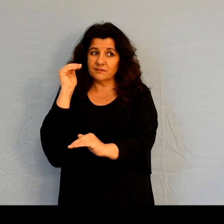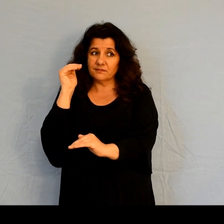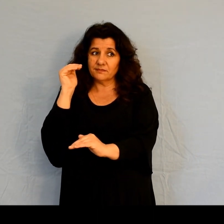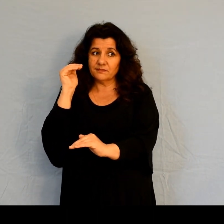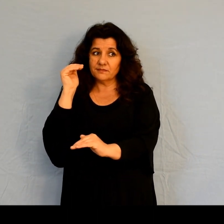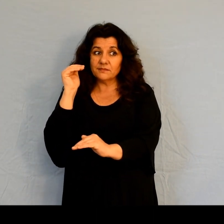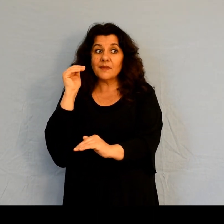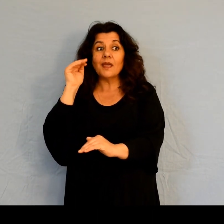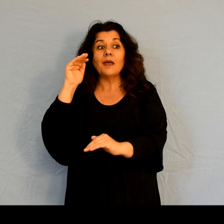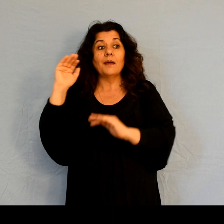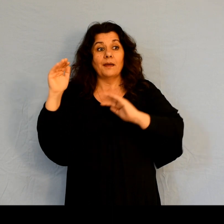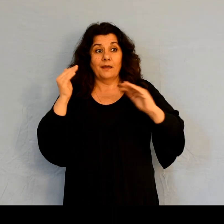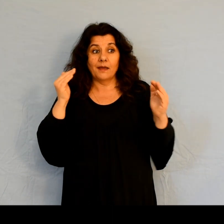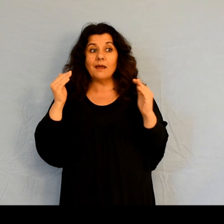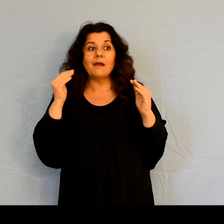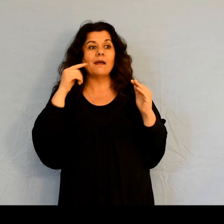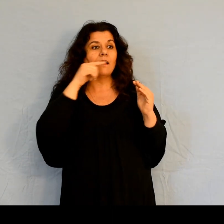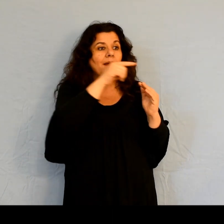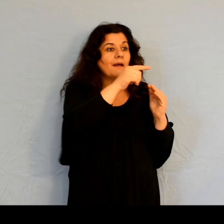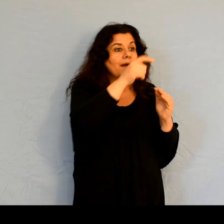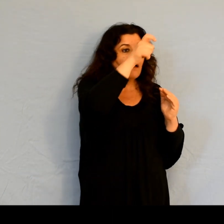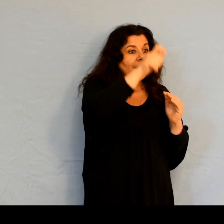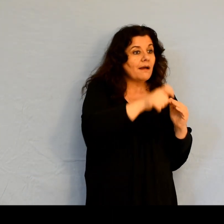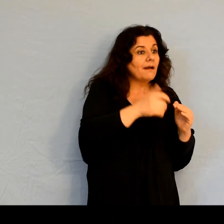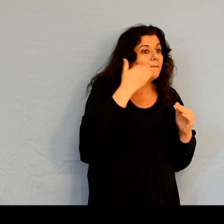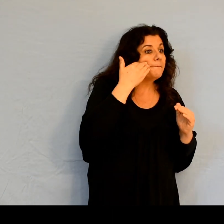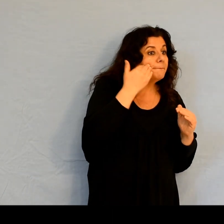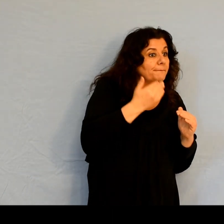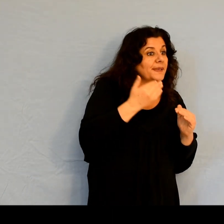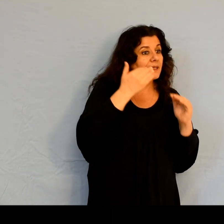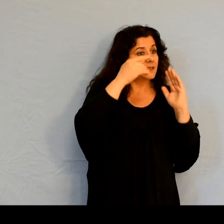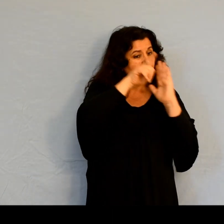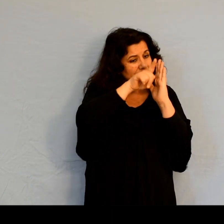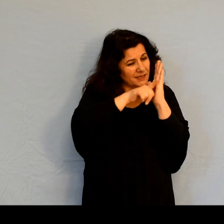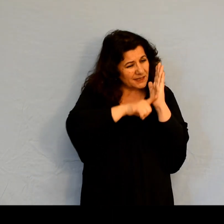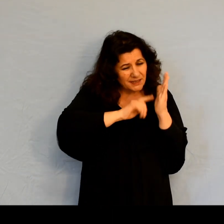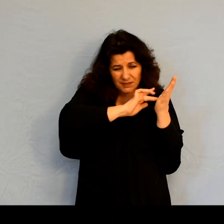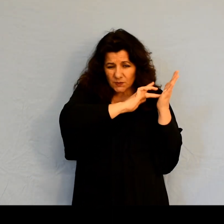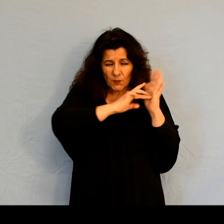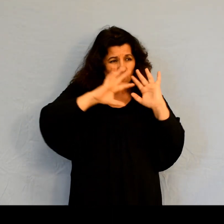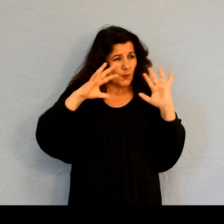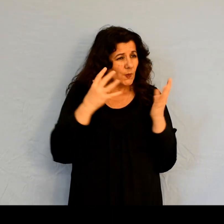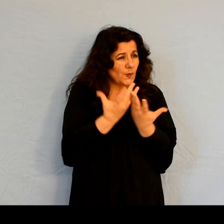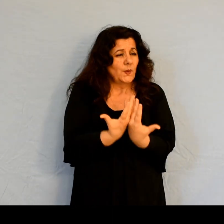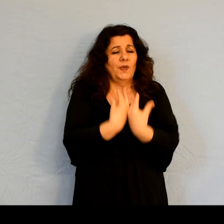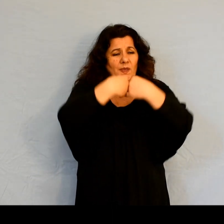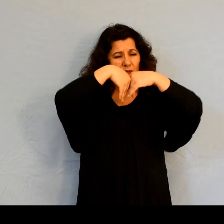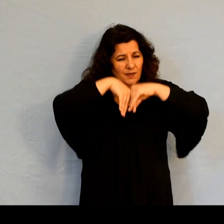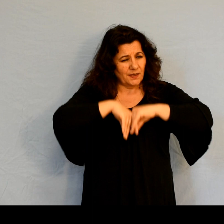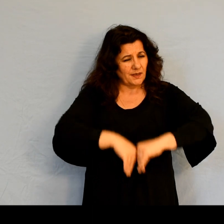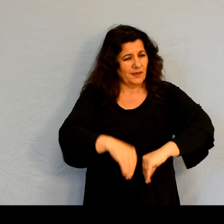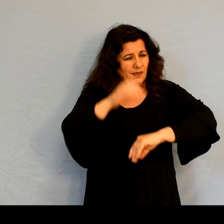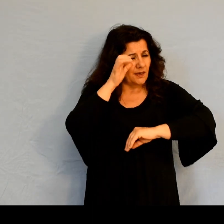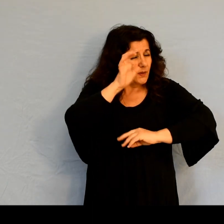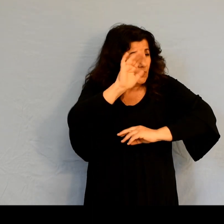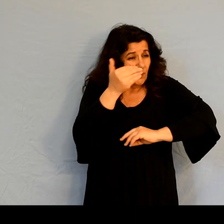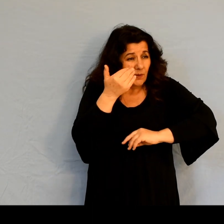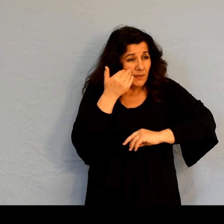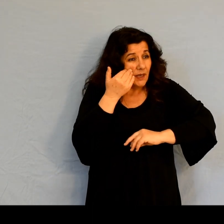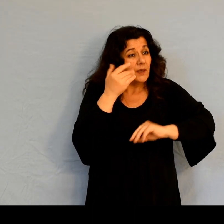Mais celui qui les observera et les enseignera, celui-là sera déclaré grand dans le royaume des cieux.